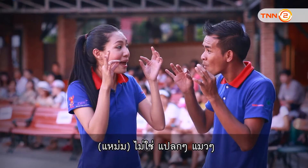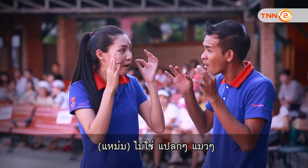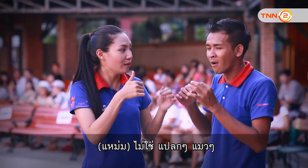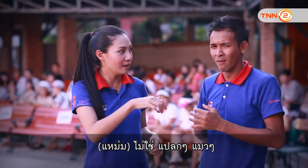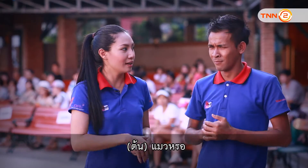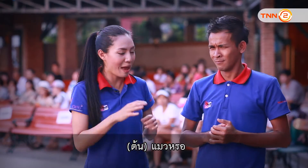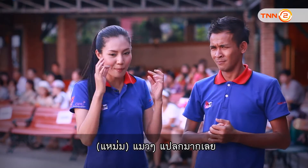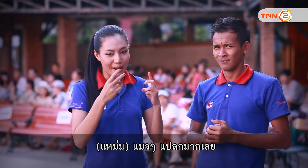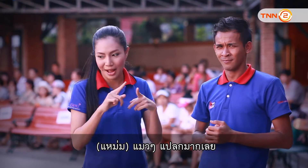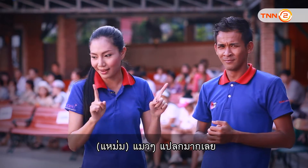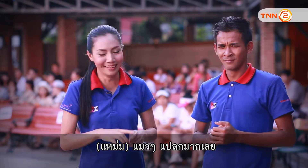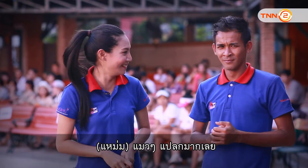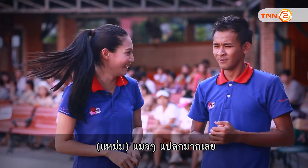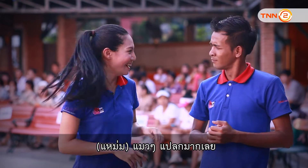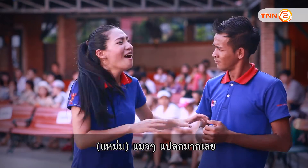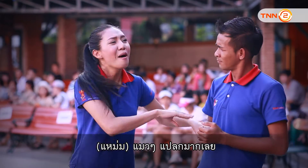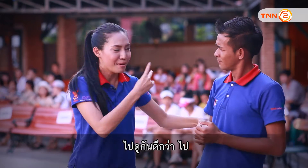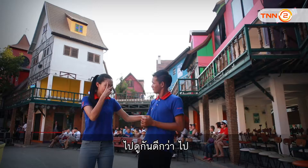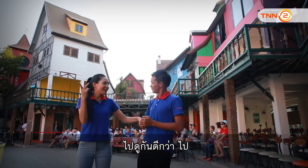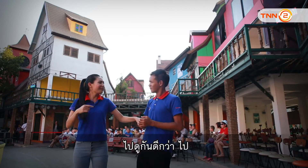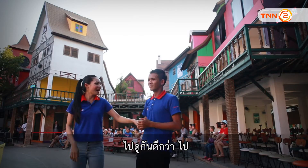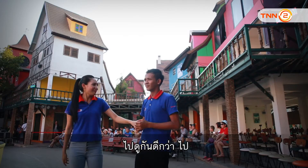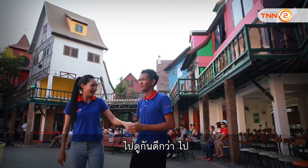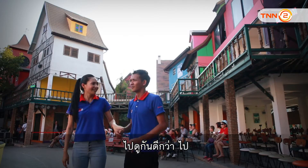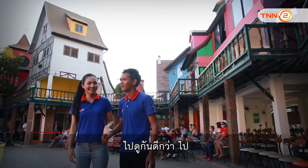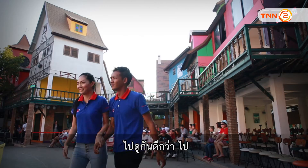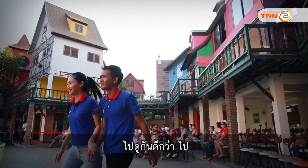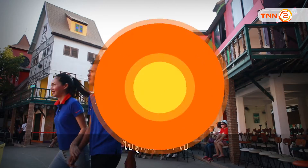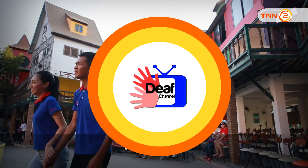แมว แมว แปลกมากเลยไปดูกันดีกว่าปะ